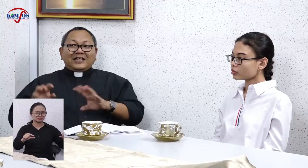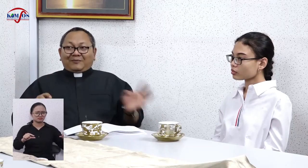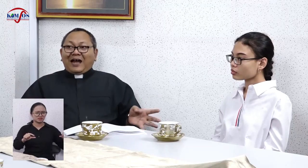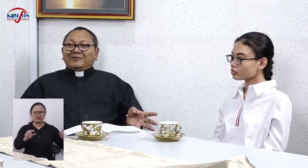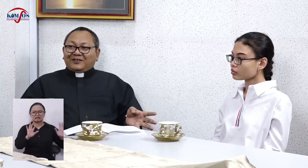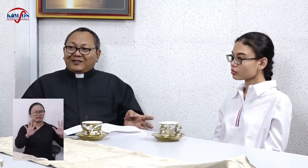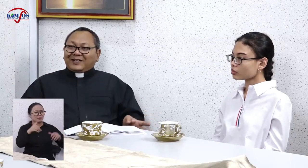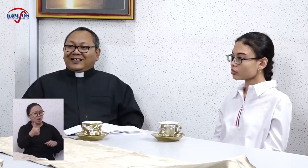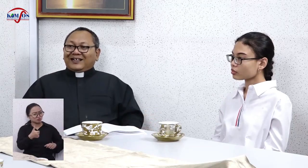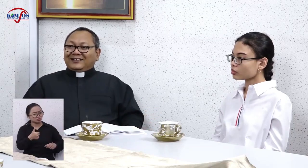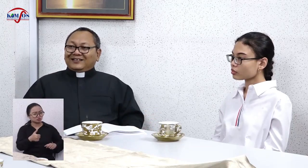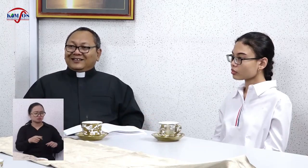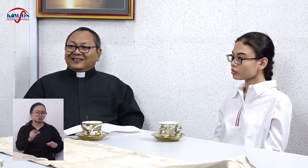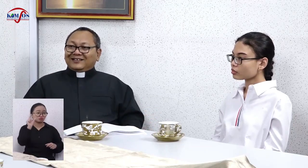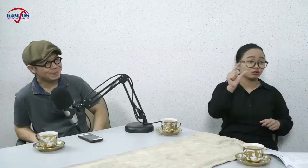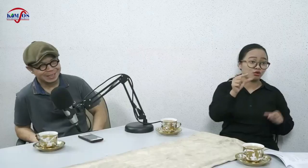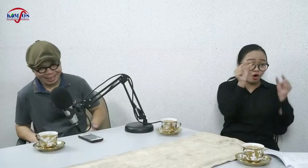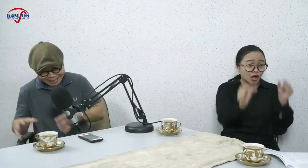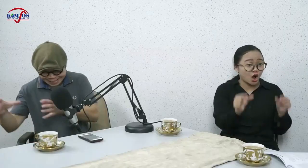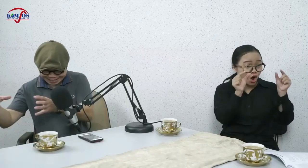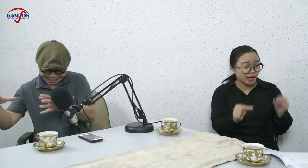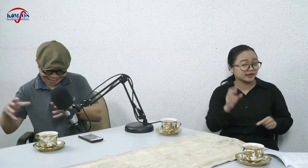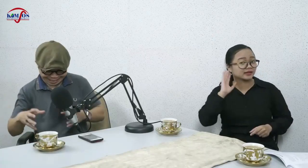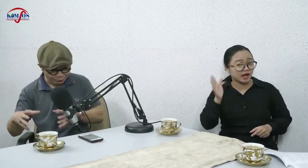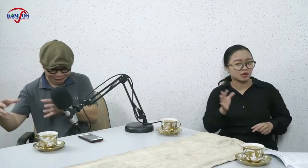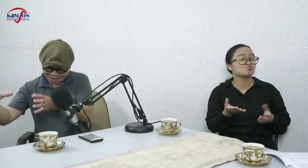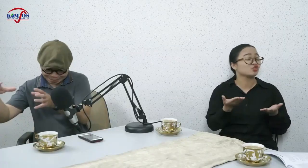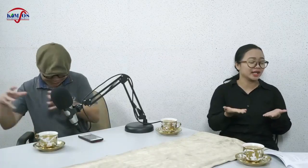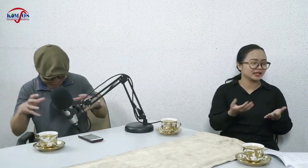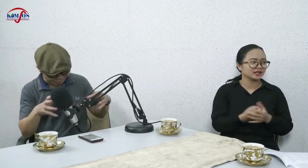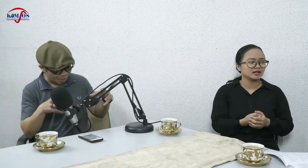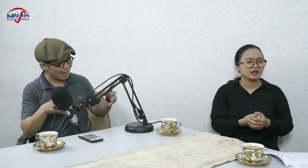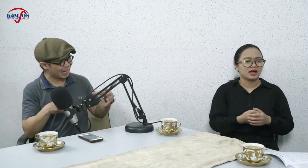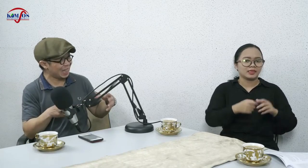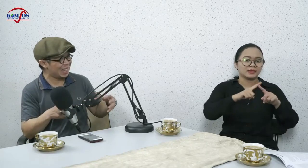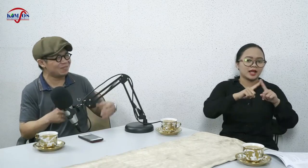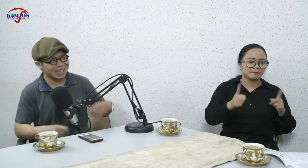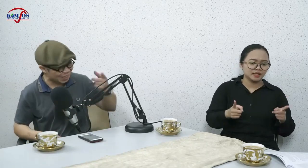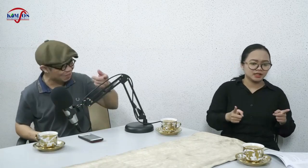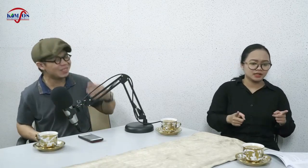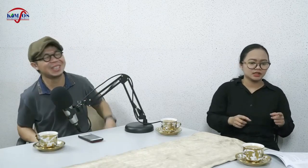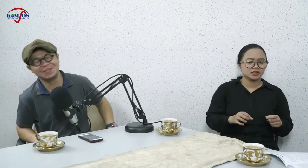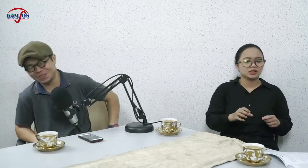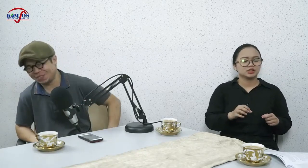kalimat itu yang dipahami oleh mereka jadi diolah ya menjadi sebuah